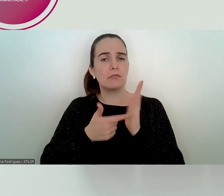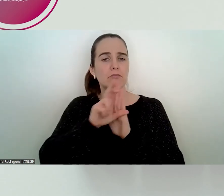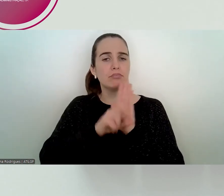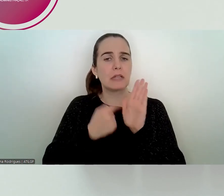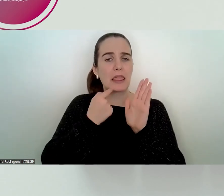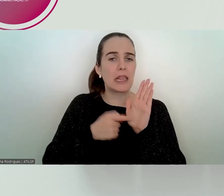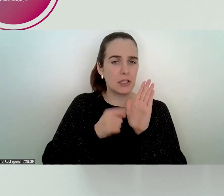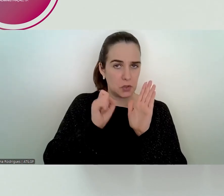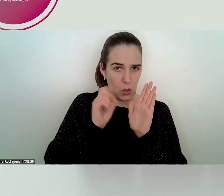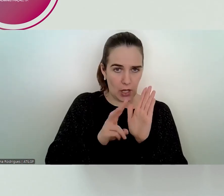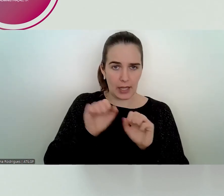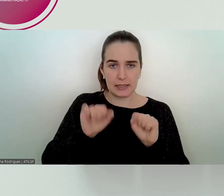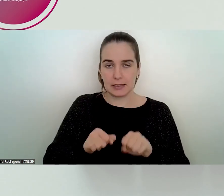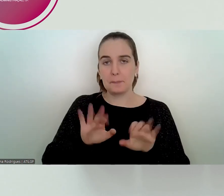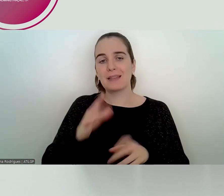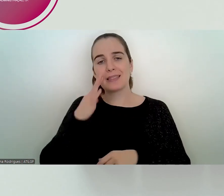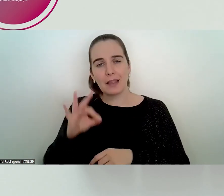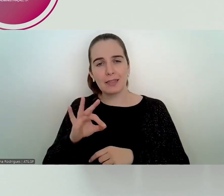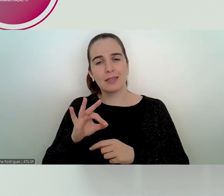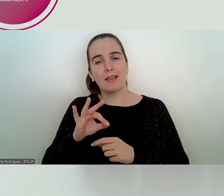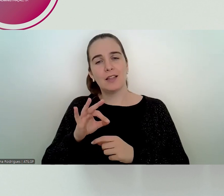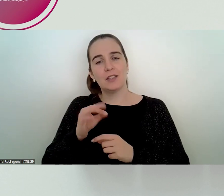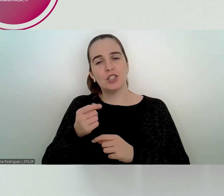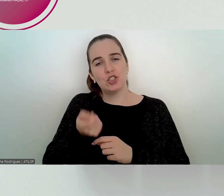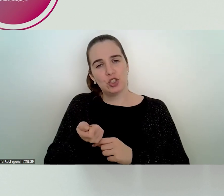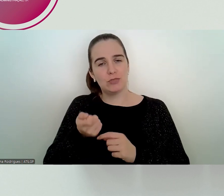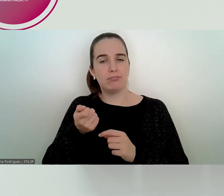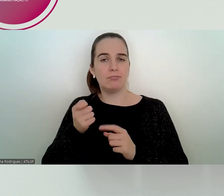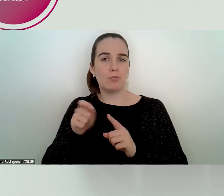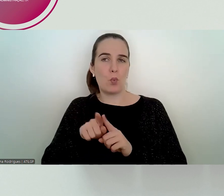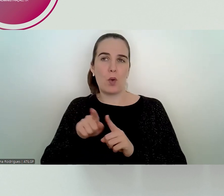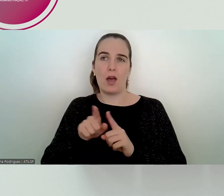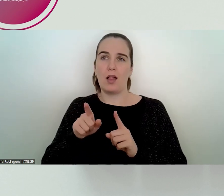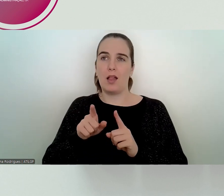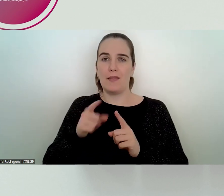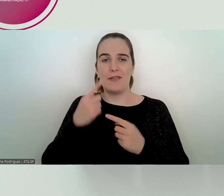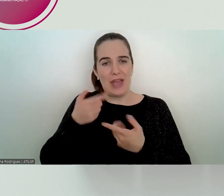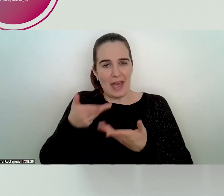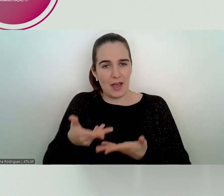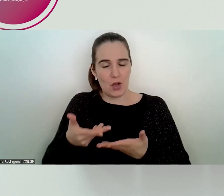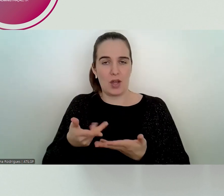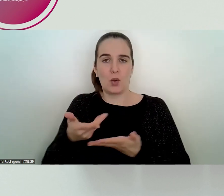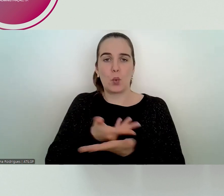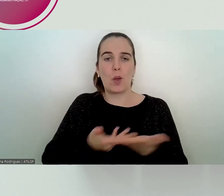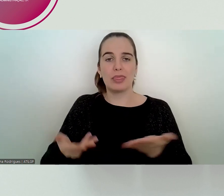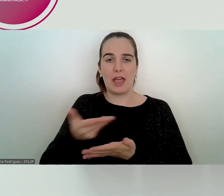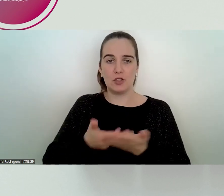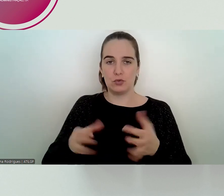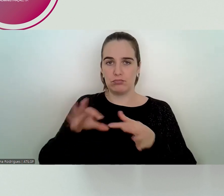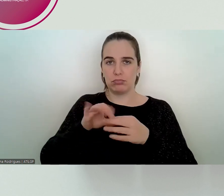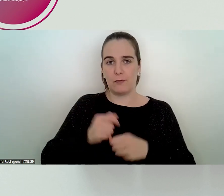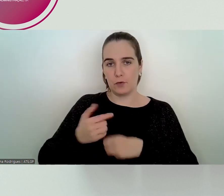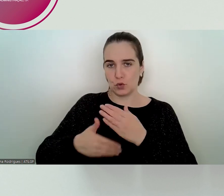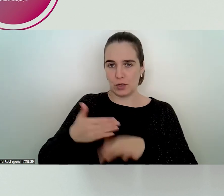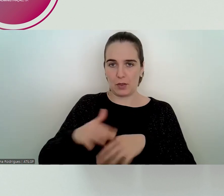enfim, procurando trazê-lo claramente para o contexto do funcionamento